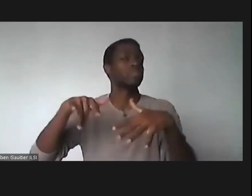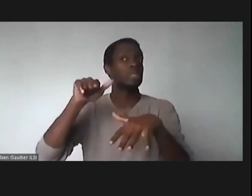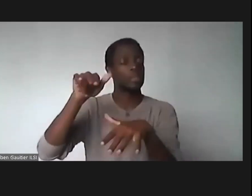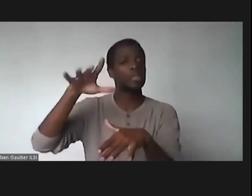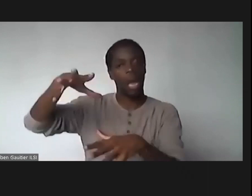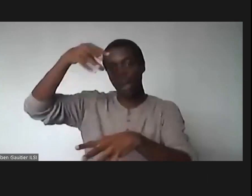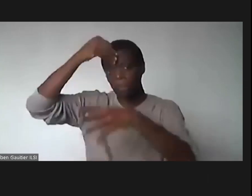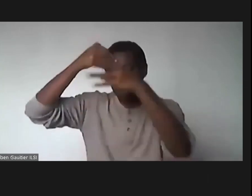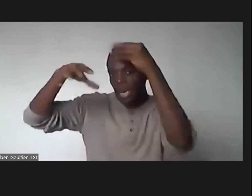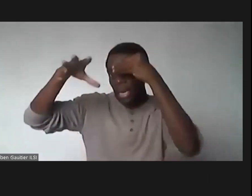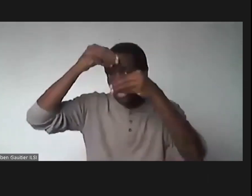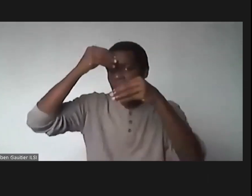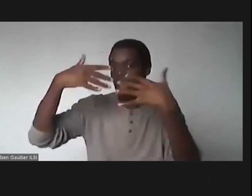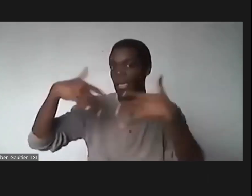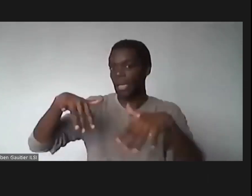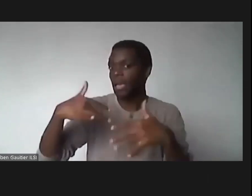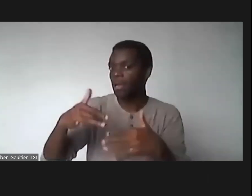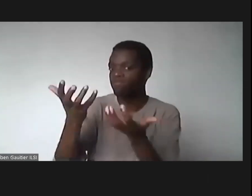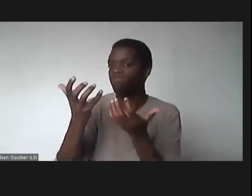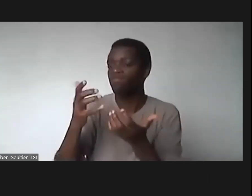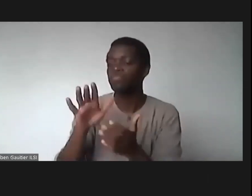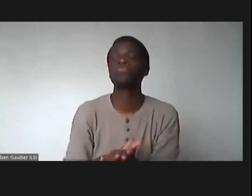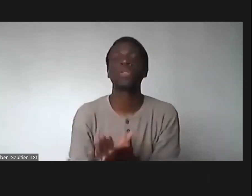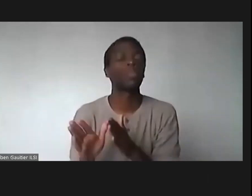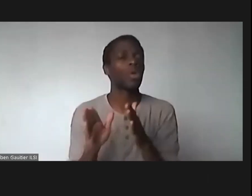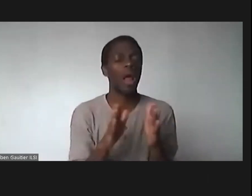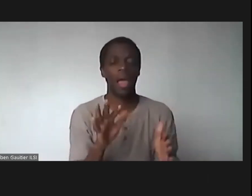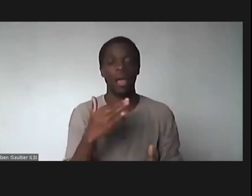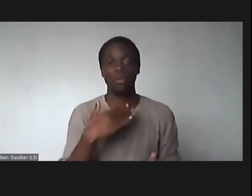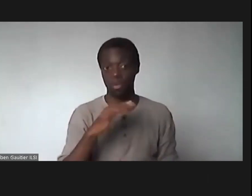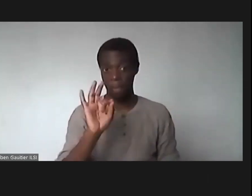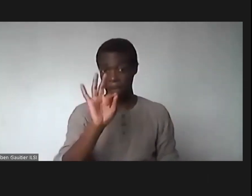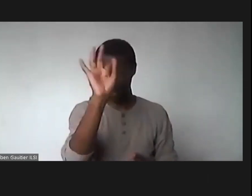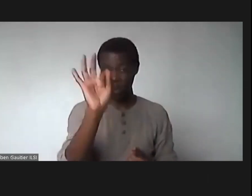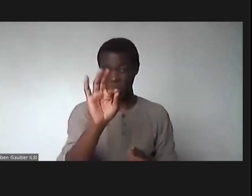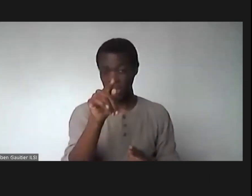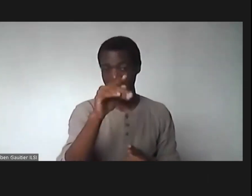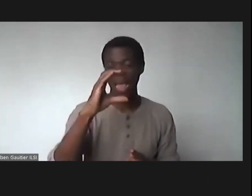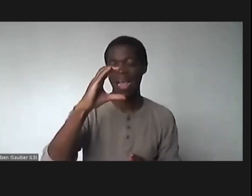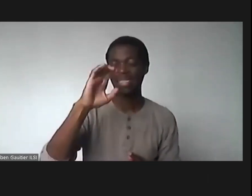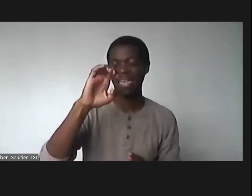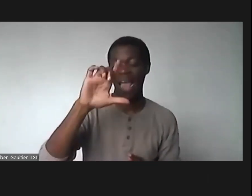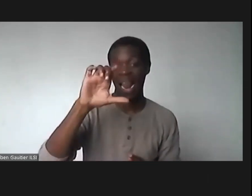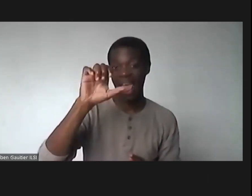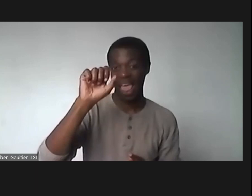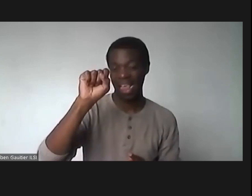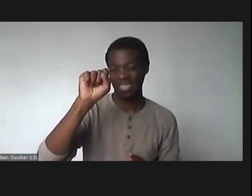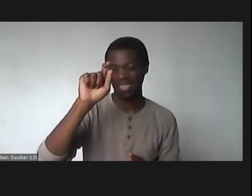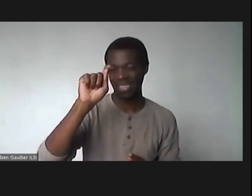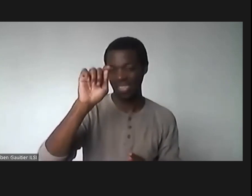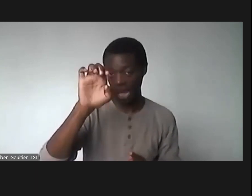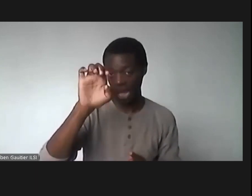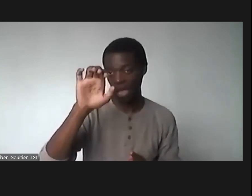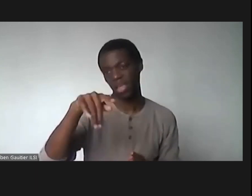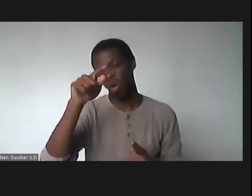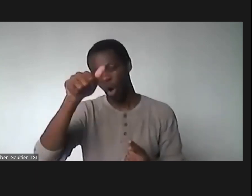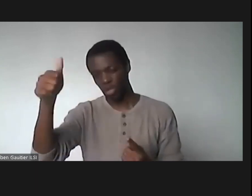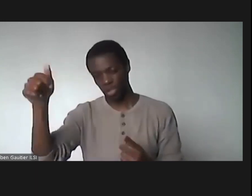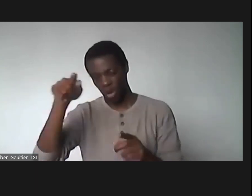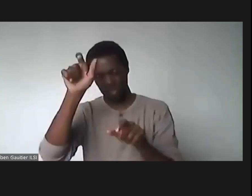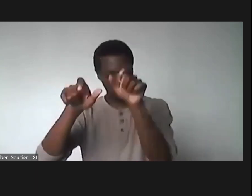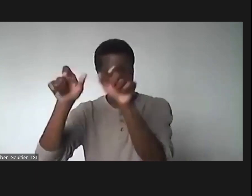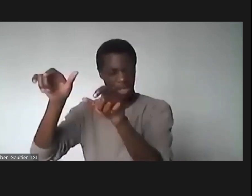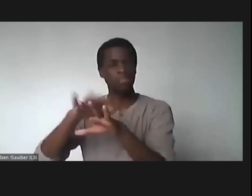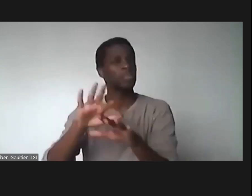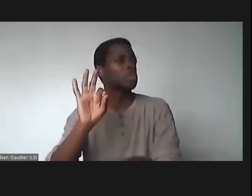Celeste y al resto de los panelistas si comenzaron las conexiones con las direcciones de estadísticas,